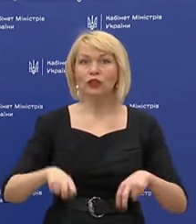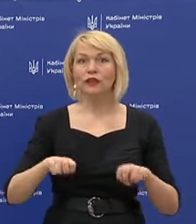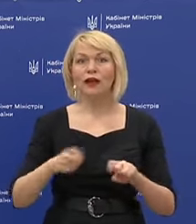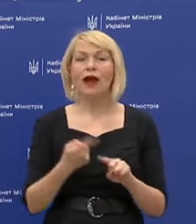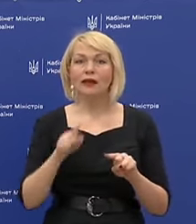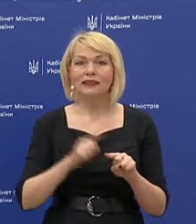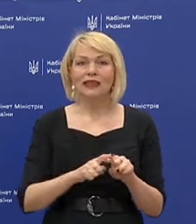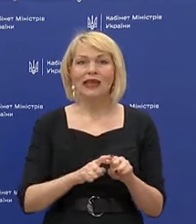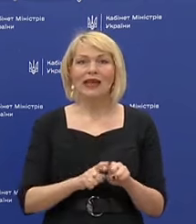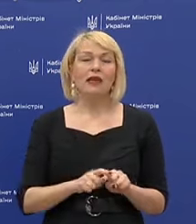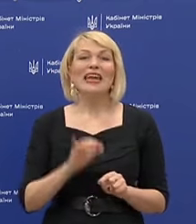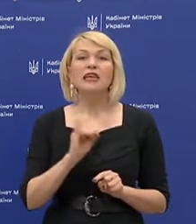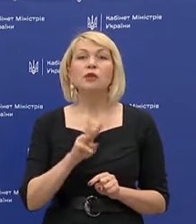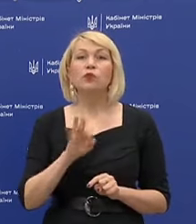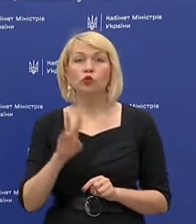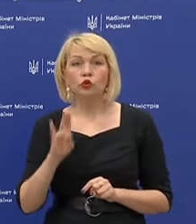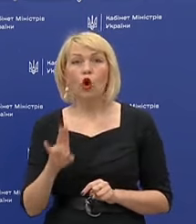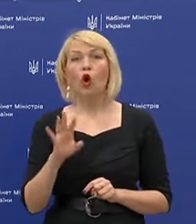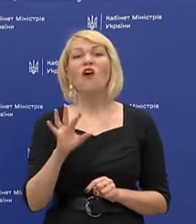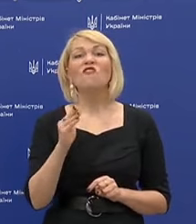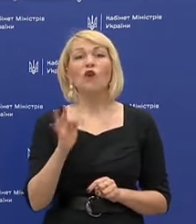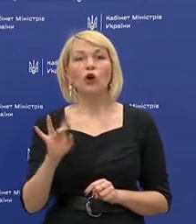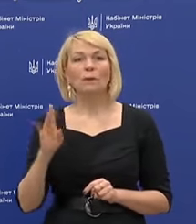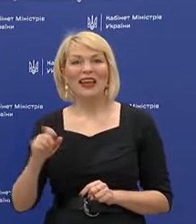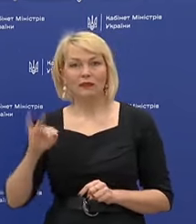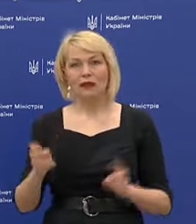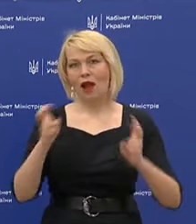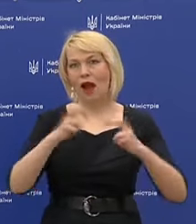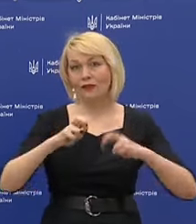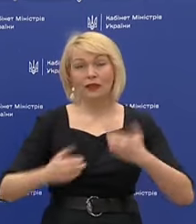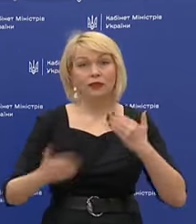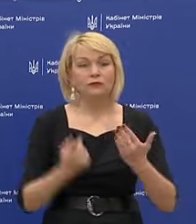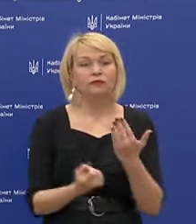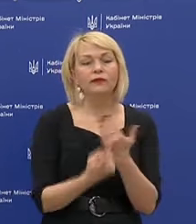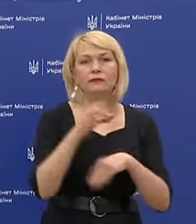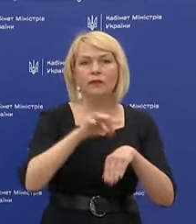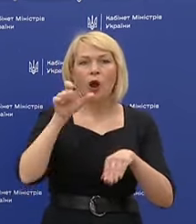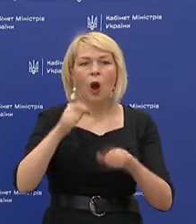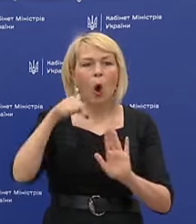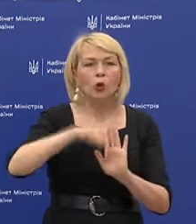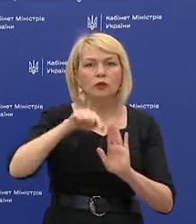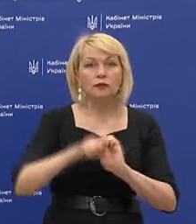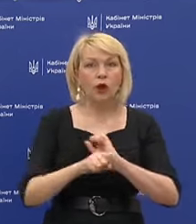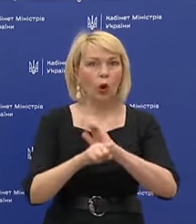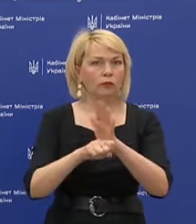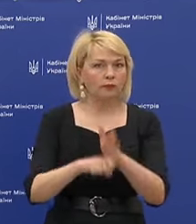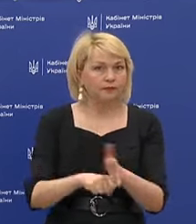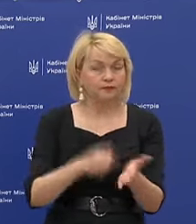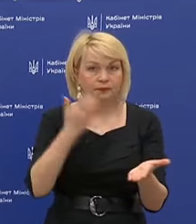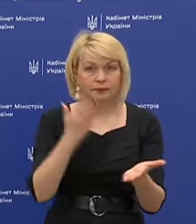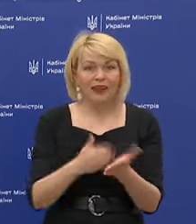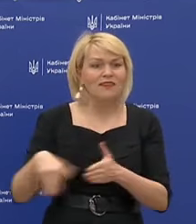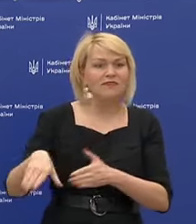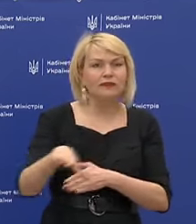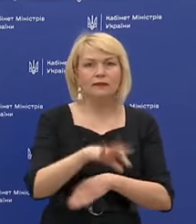дослідження – це імуноферментний аналіз. Якщо виявляються пацієнти з ознаками коронавірусної хвороби, а також